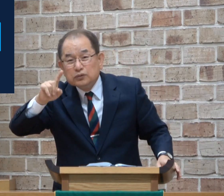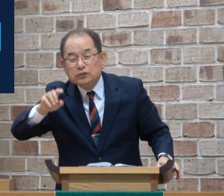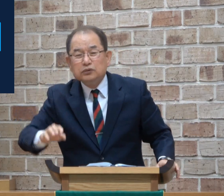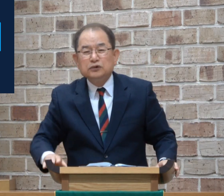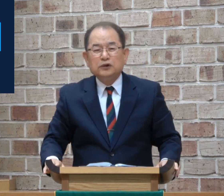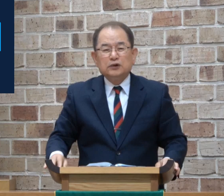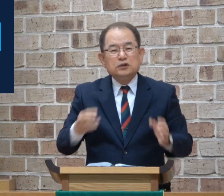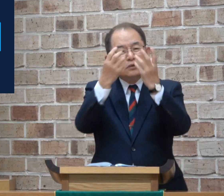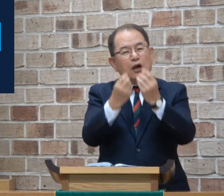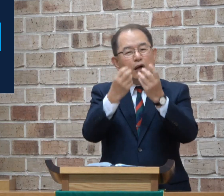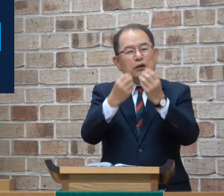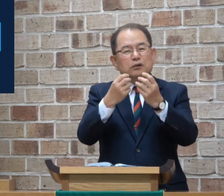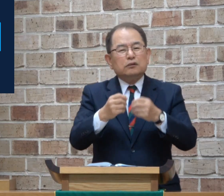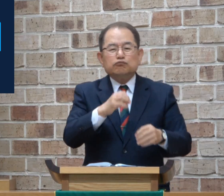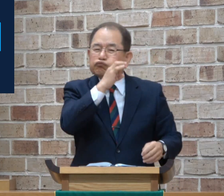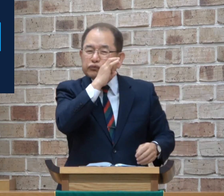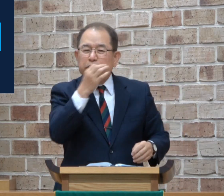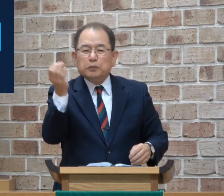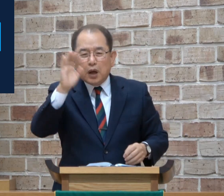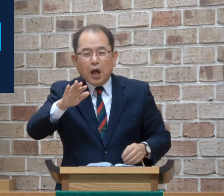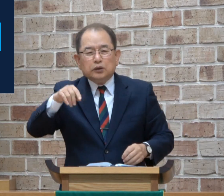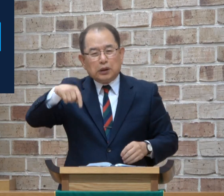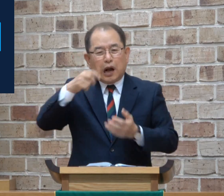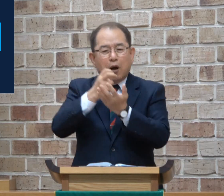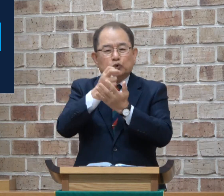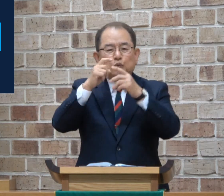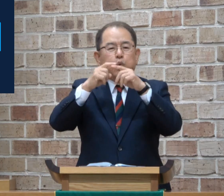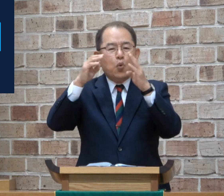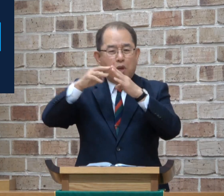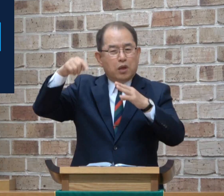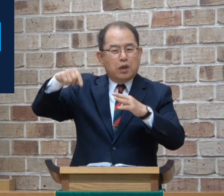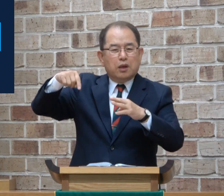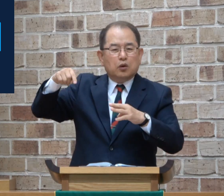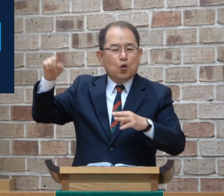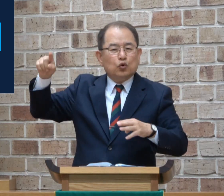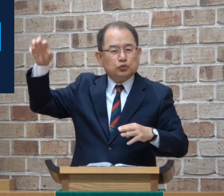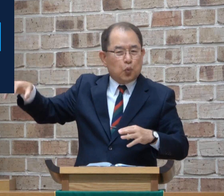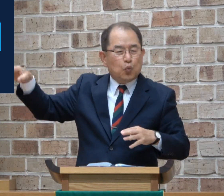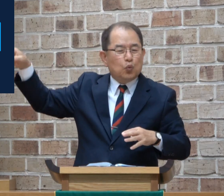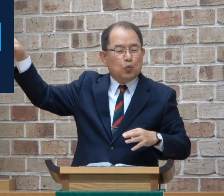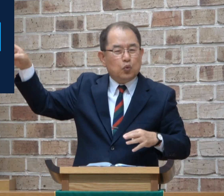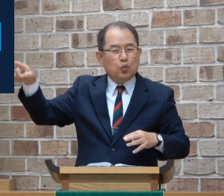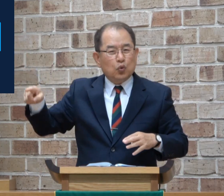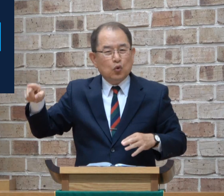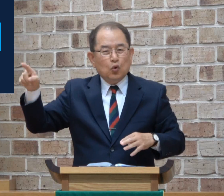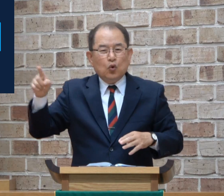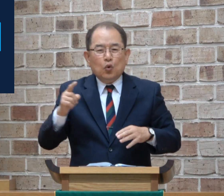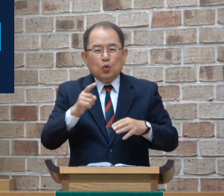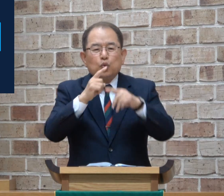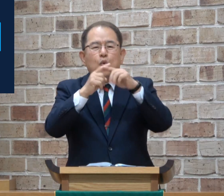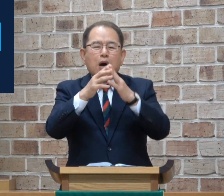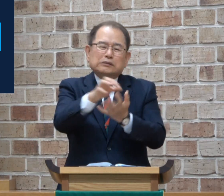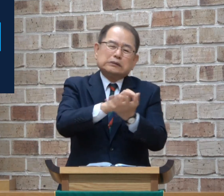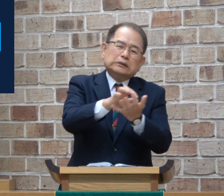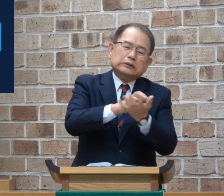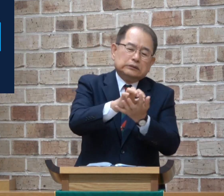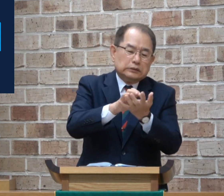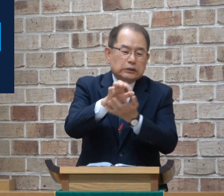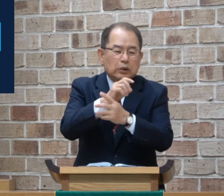부끄러운 일이지만 감리교회 안에 어느 교회가 굉장히 혼란스러웠습니다.